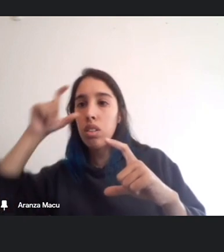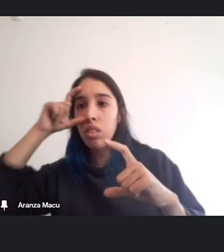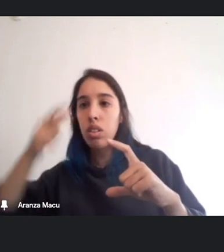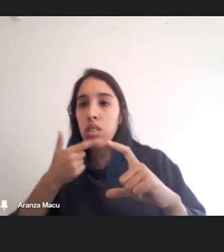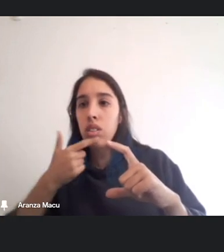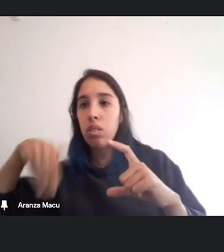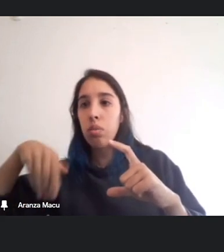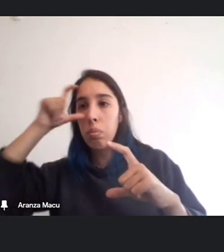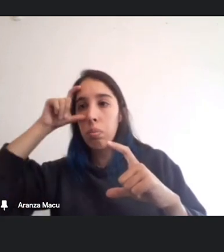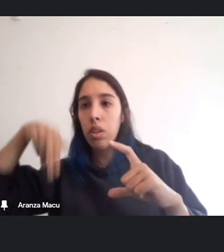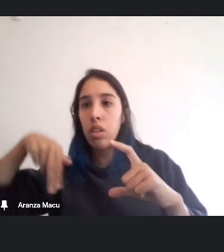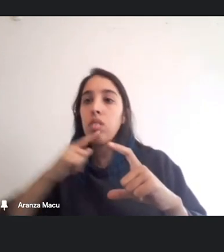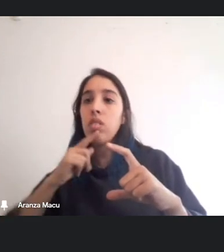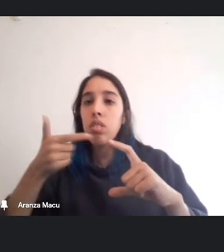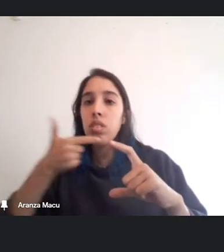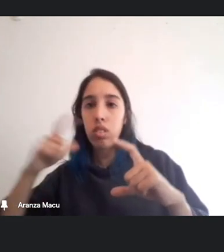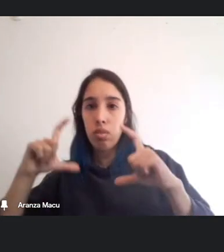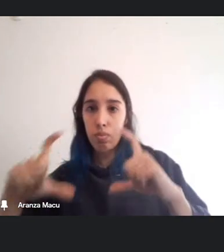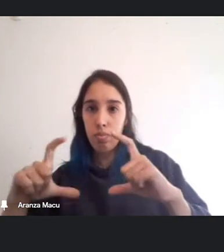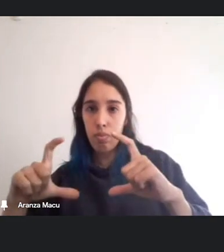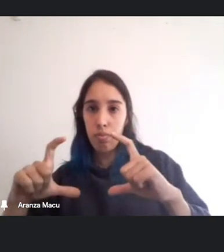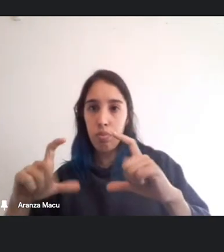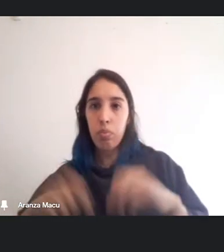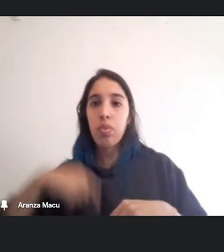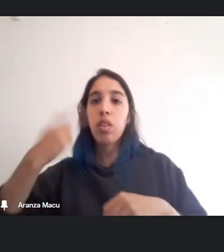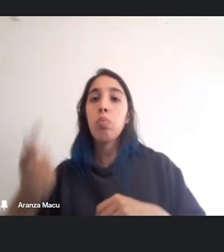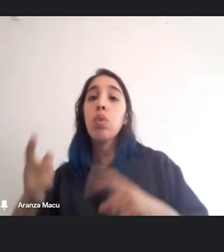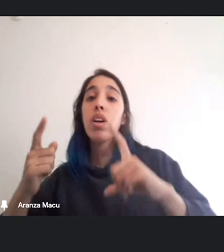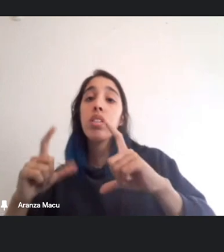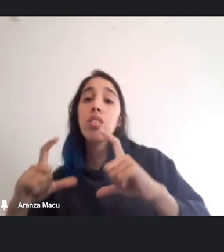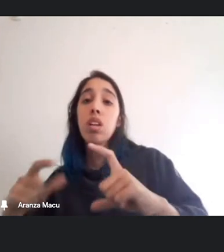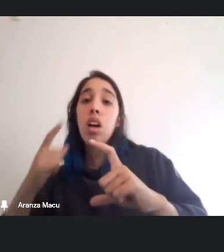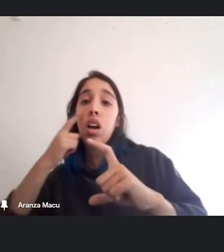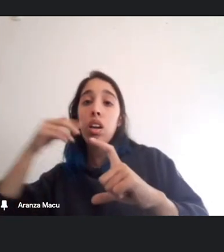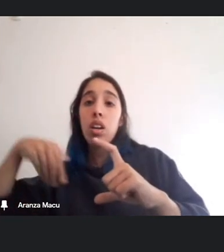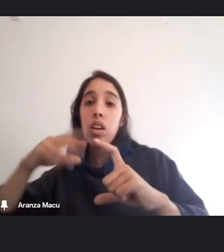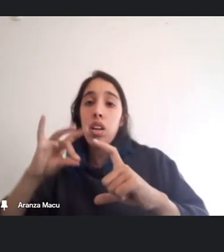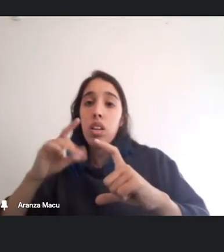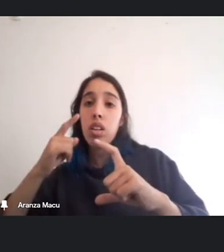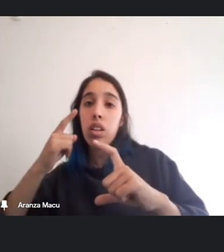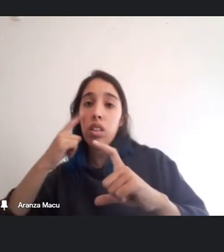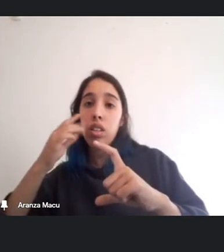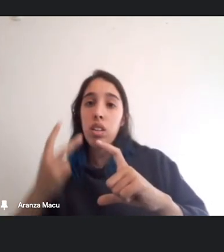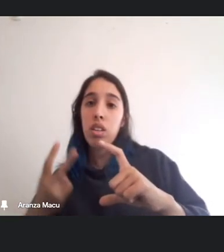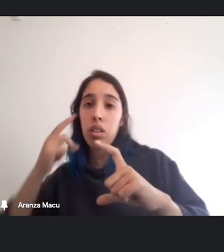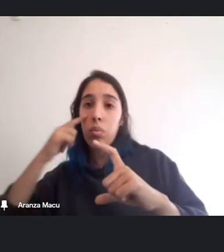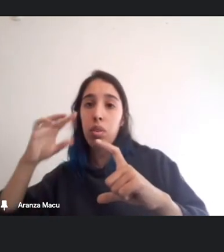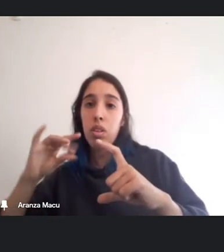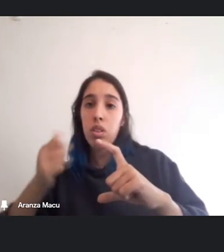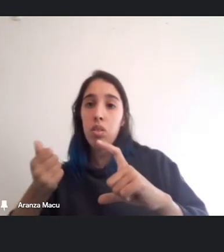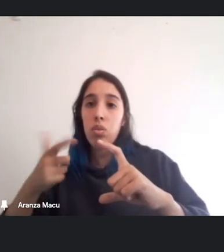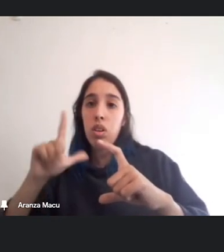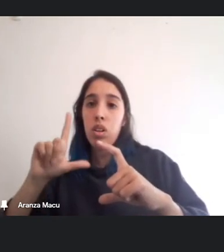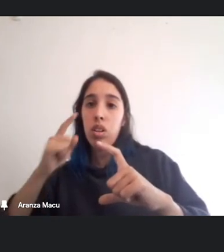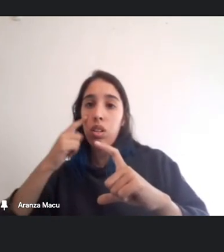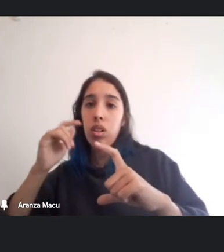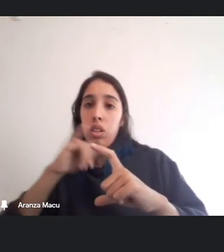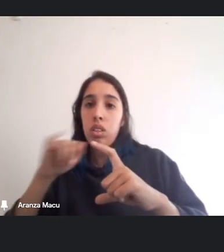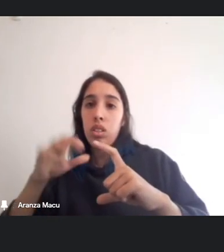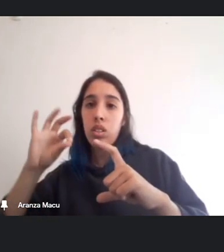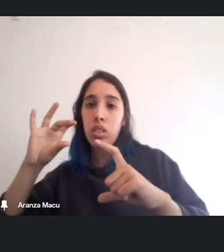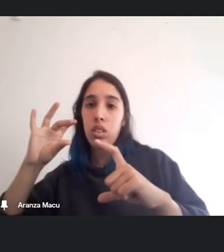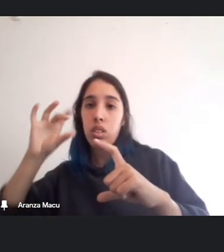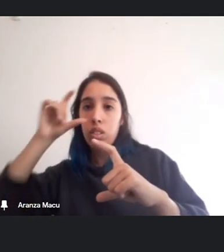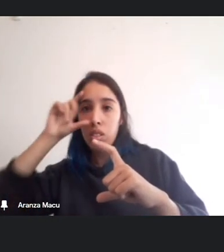Individuality instruction. Instruction, bien. Luego tenemos ING, que está a veces al inicio de la frase o en